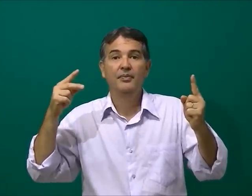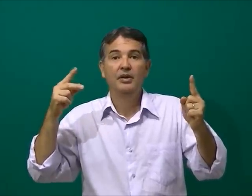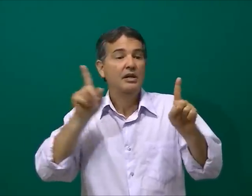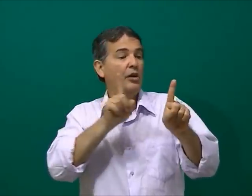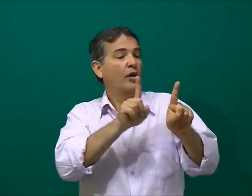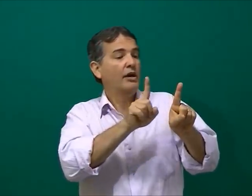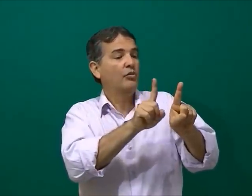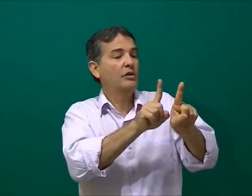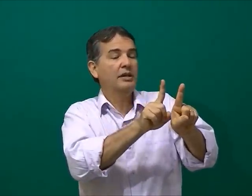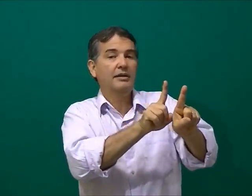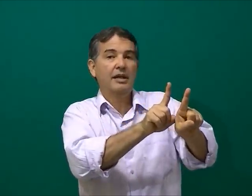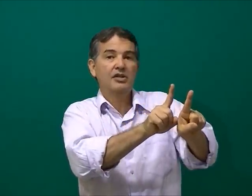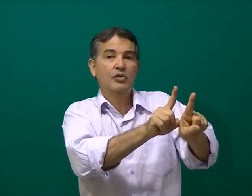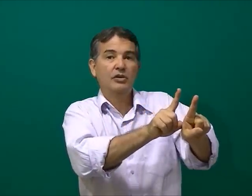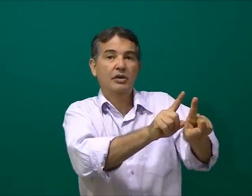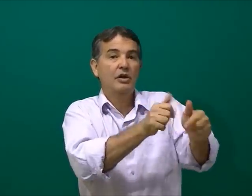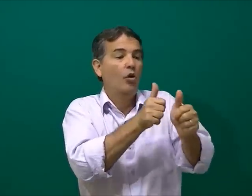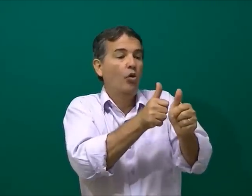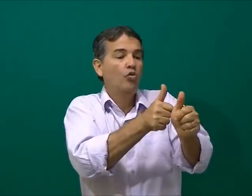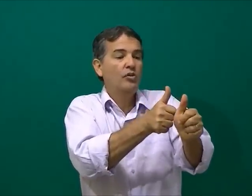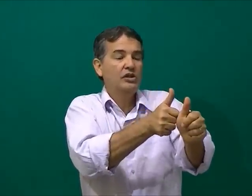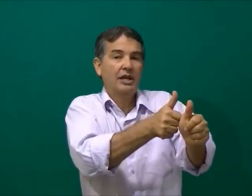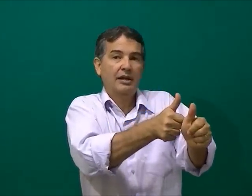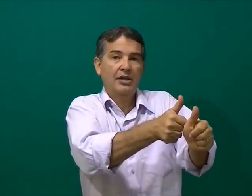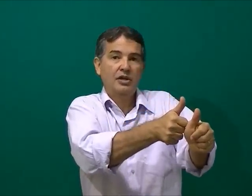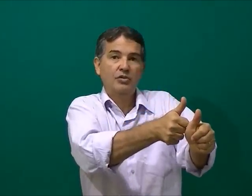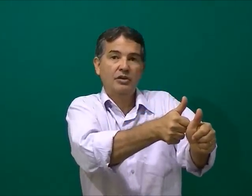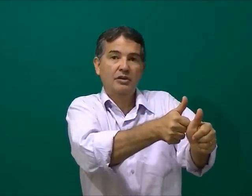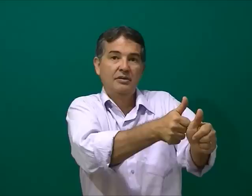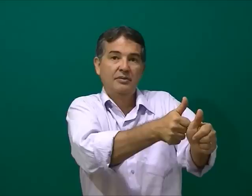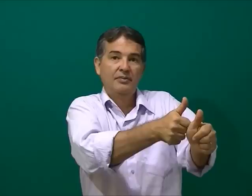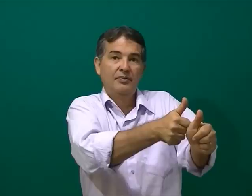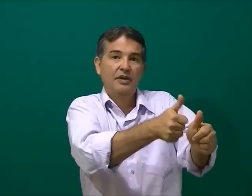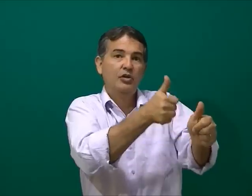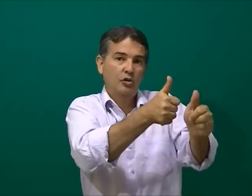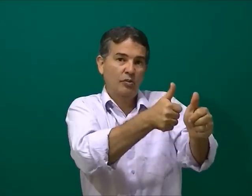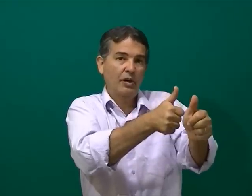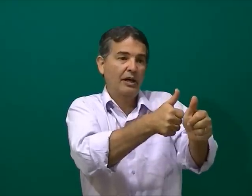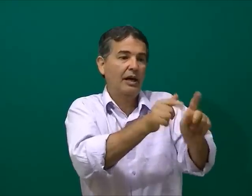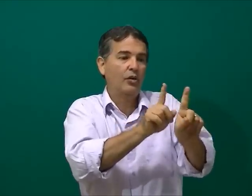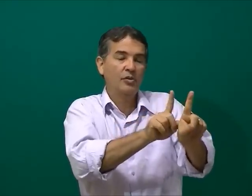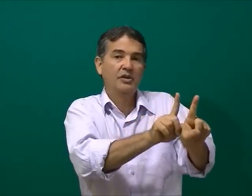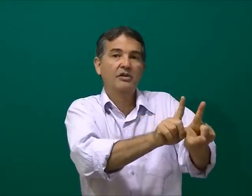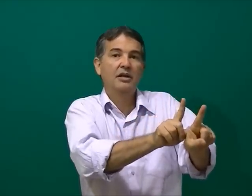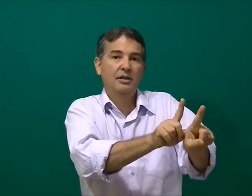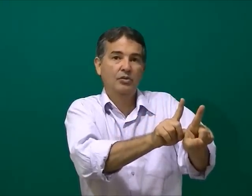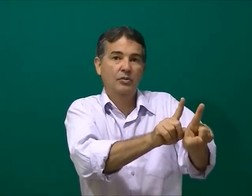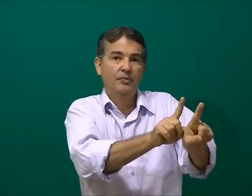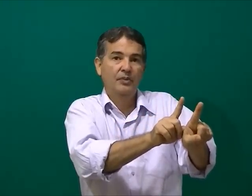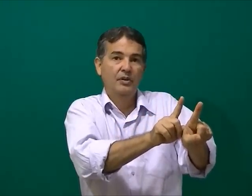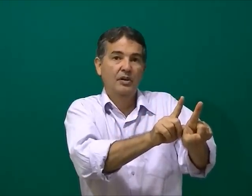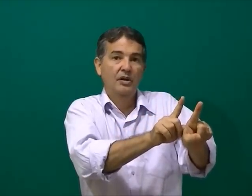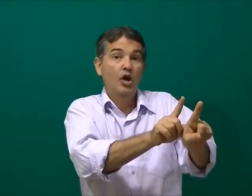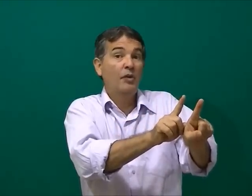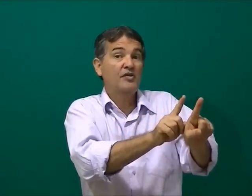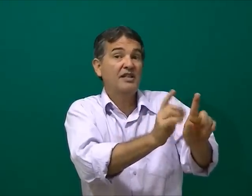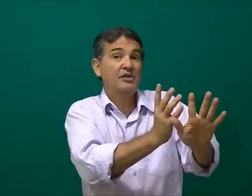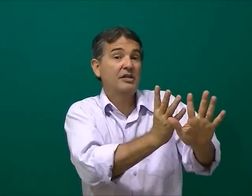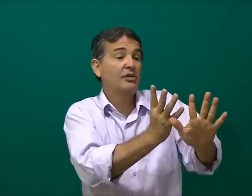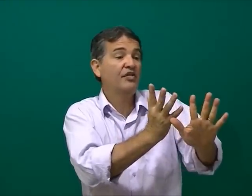E agora uma está atrás da outra, ou uma está atrás da outra, tanto com o polegar como o dedo indicador. Eu posso fazer o sinal de